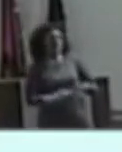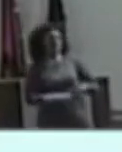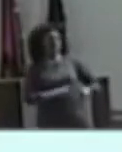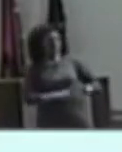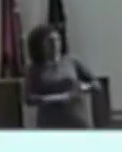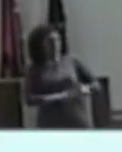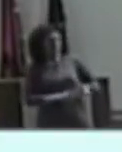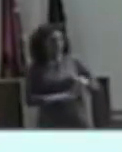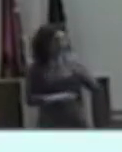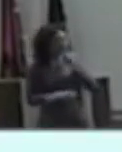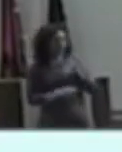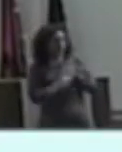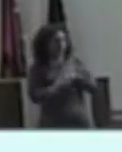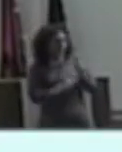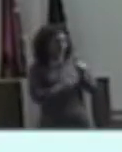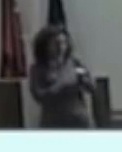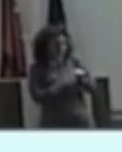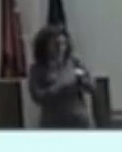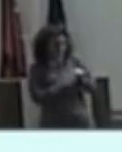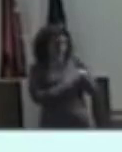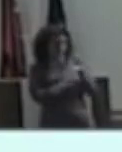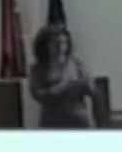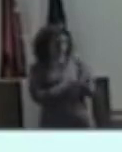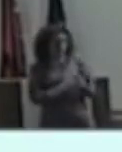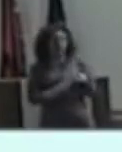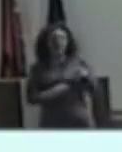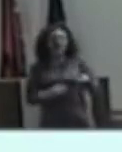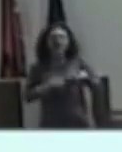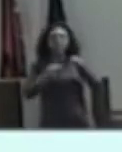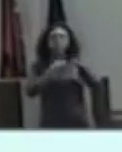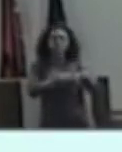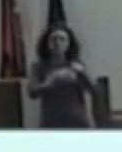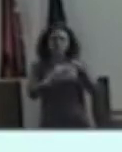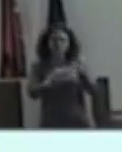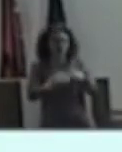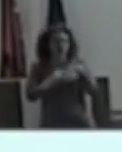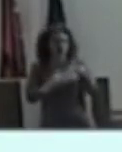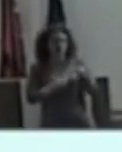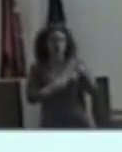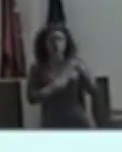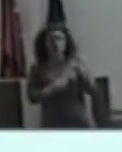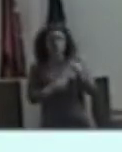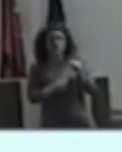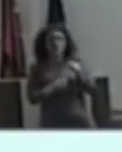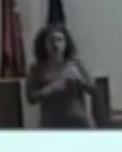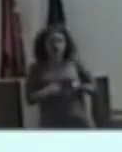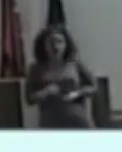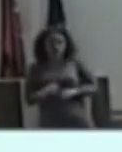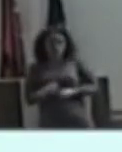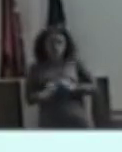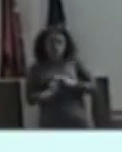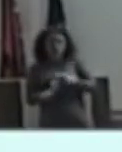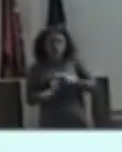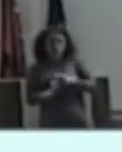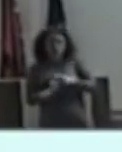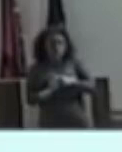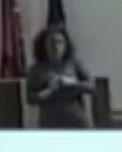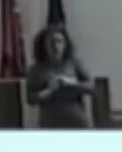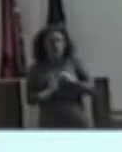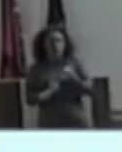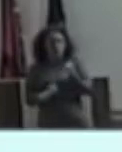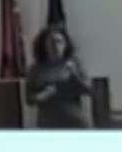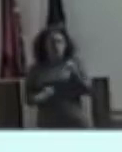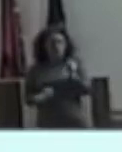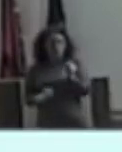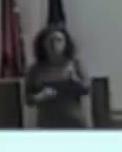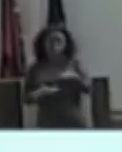fácil controlar la glucemia en estos casos. Entonces, aquí la información y una vez más poder ajustar las dosis y ponerla en pequeñas cantidades nos puede